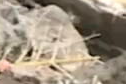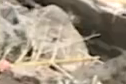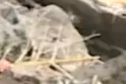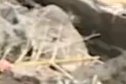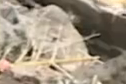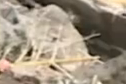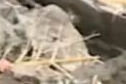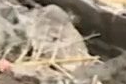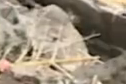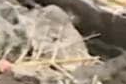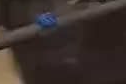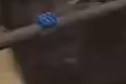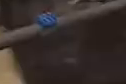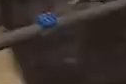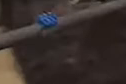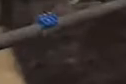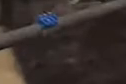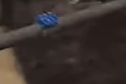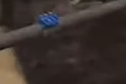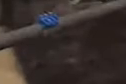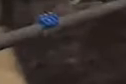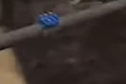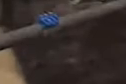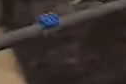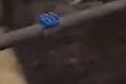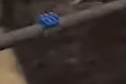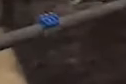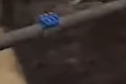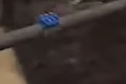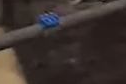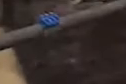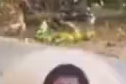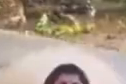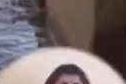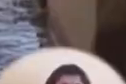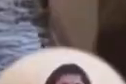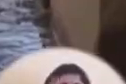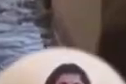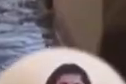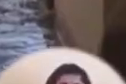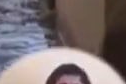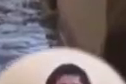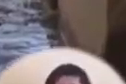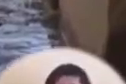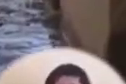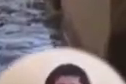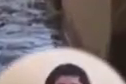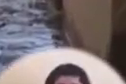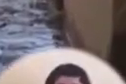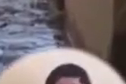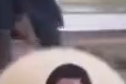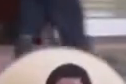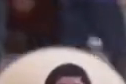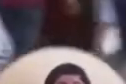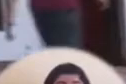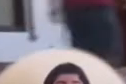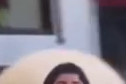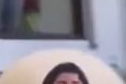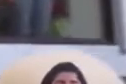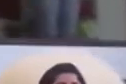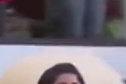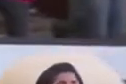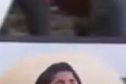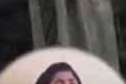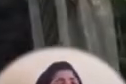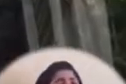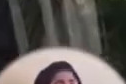causados recientemente por la tormenta tropical Nate en los hogares de zonas rurales pobres, sí mostró reducciones en la pobreza a pesar de los efectos del